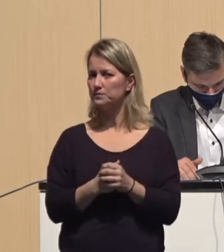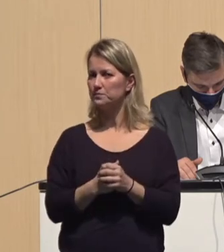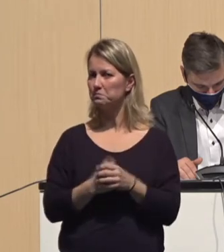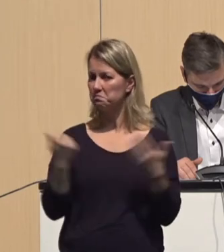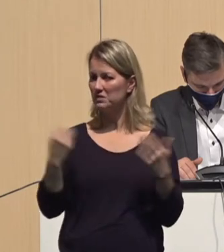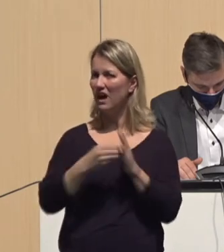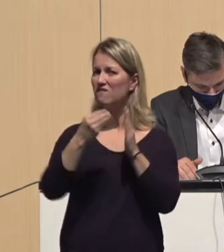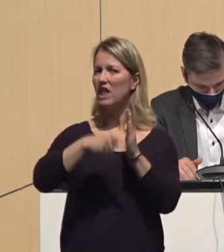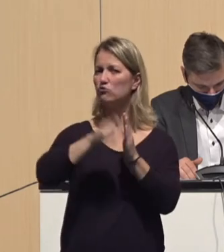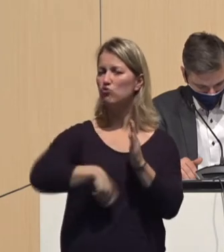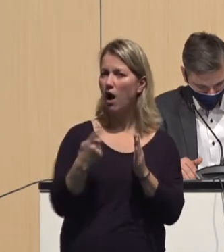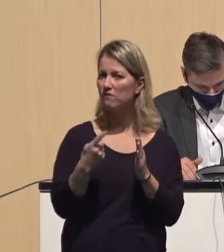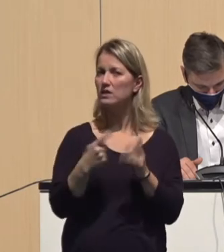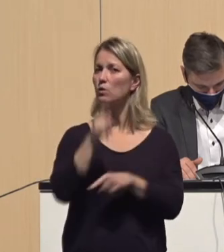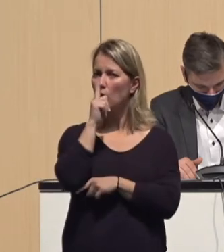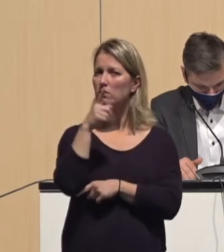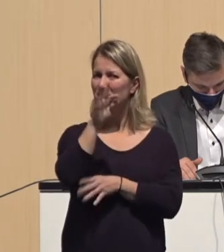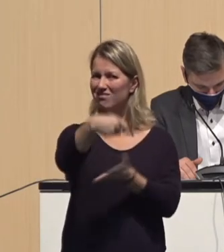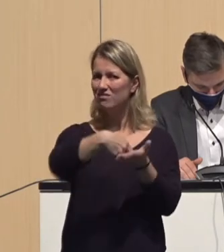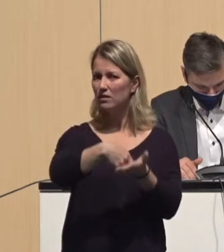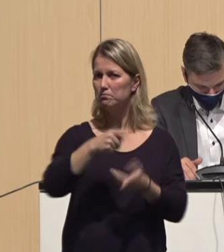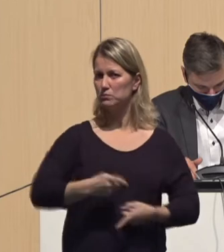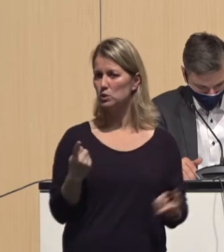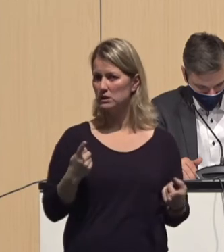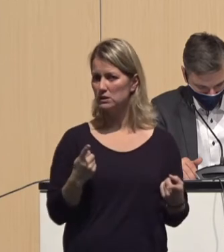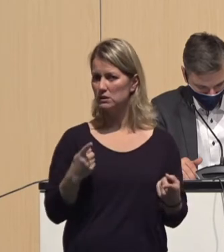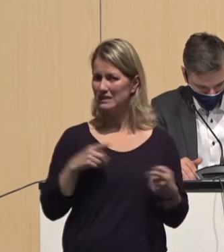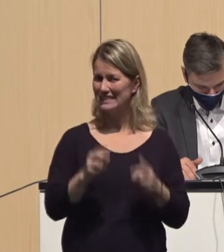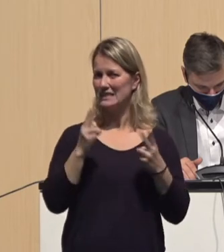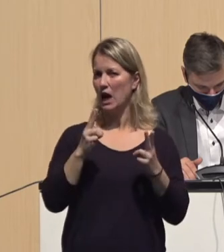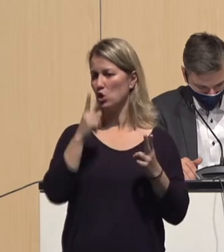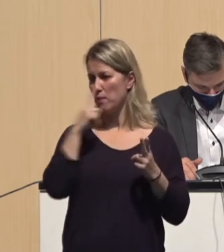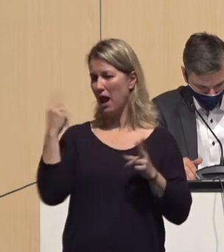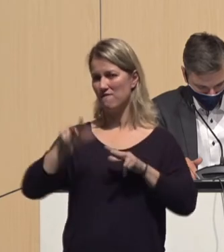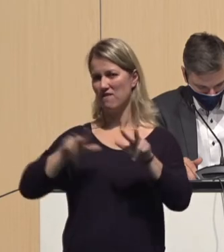fällig? Vielleicht kann uns das auch nochmal hier ausführlich nochmal auch für alle und nicht bloß in einer